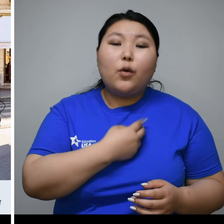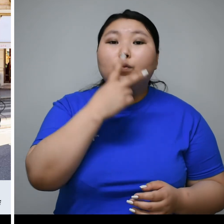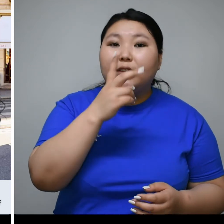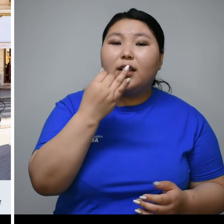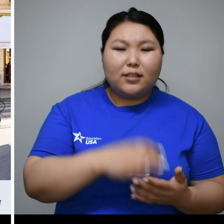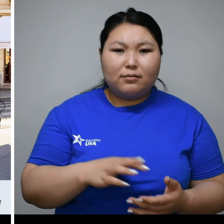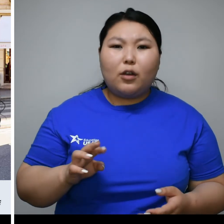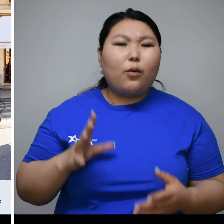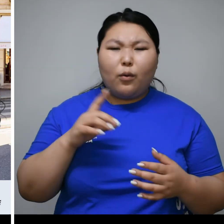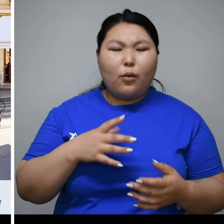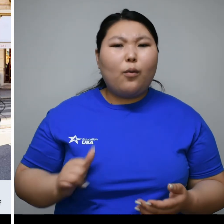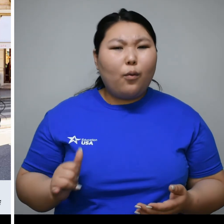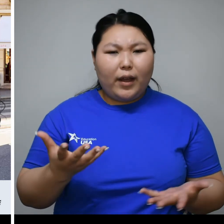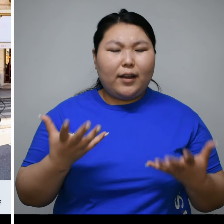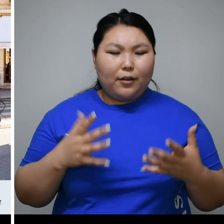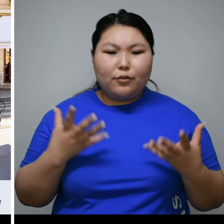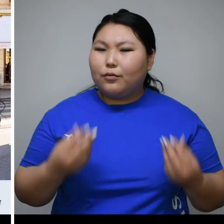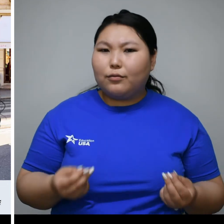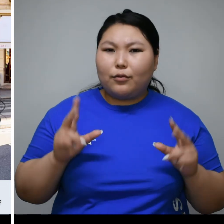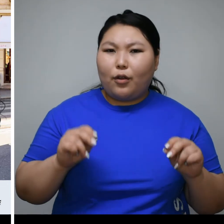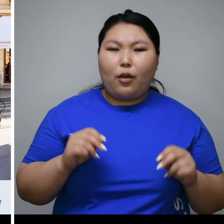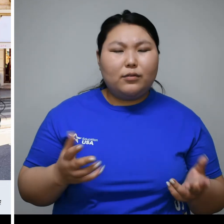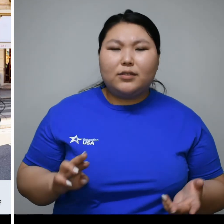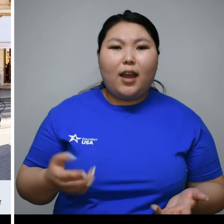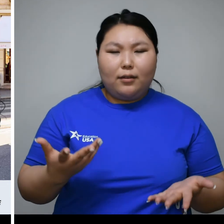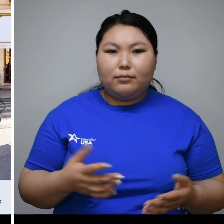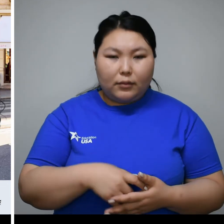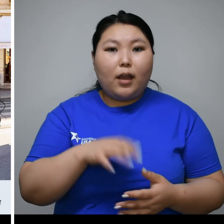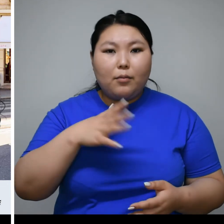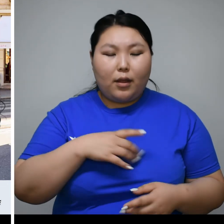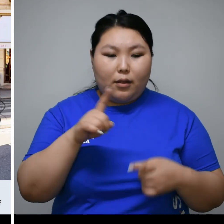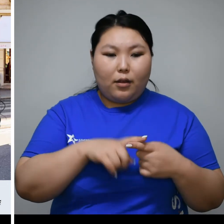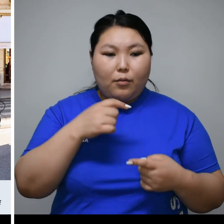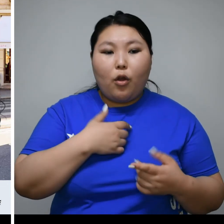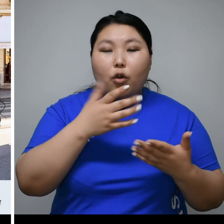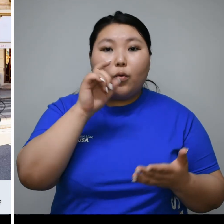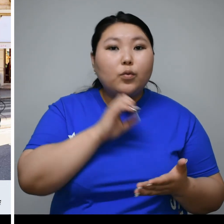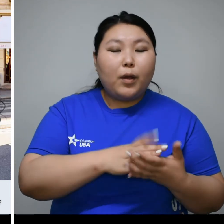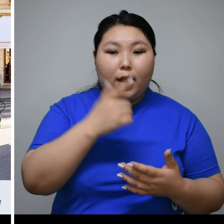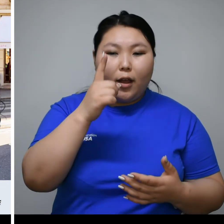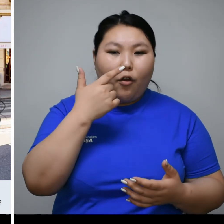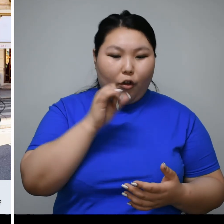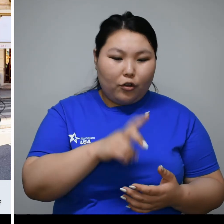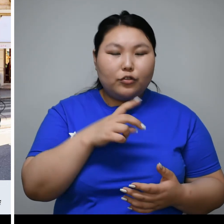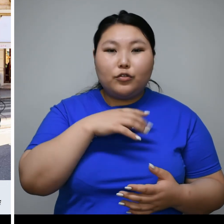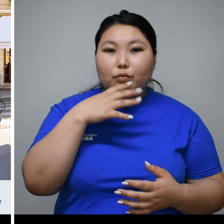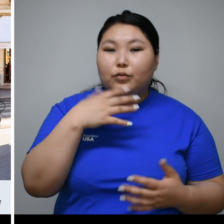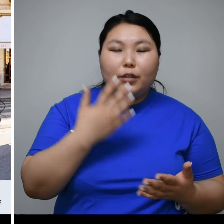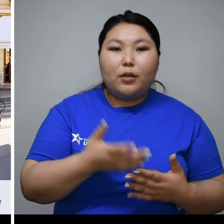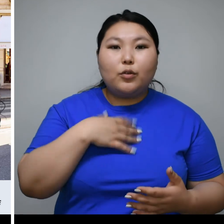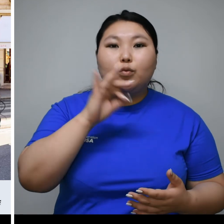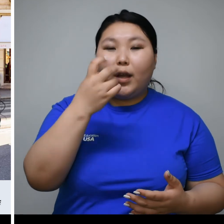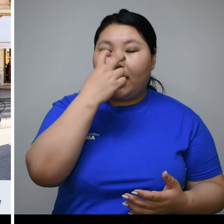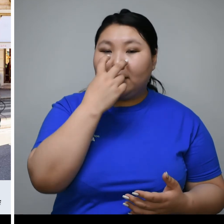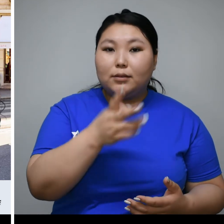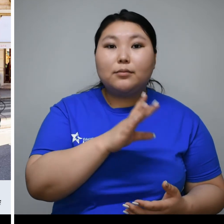оролдоод үзээрэй why not гэд тэгж зөвлөмөр байна. Тэгээ дээрэс нь миний үхийг хүсэж байгаа ганц гол зөвлөгөө болохоро